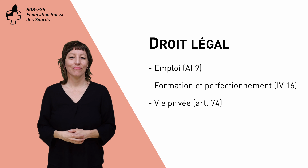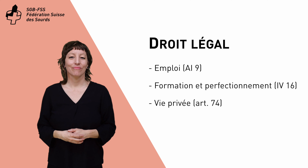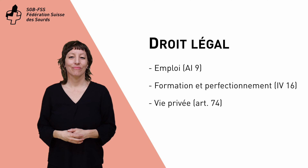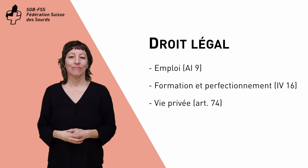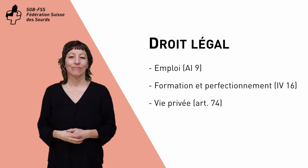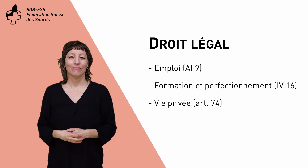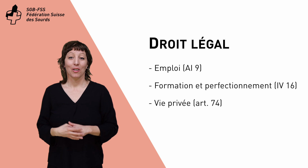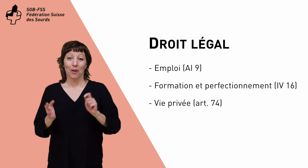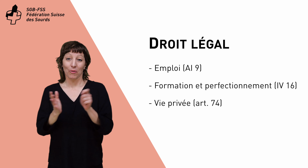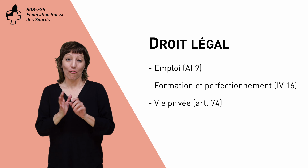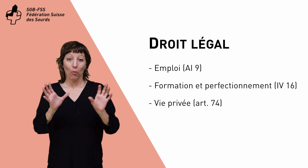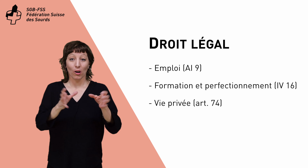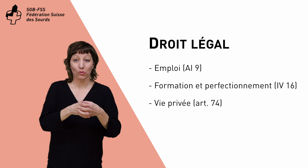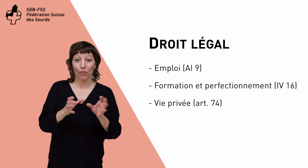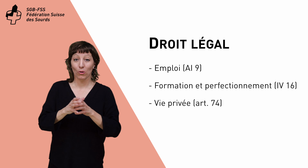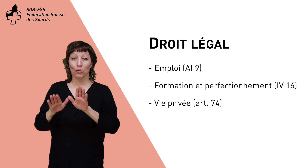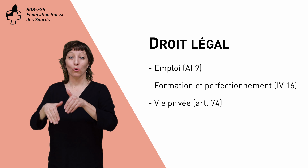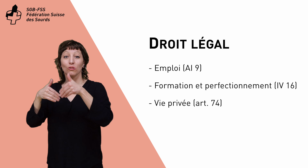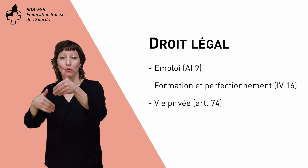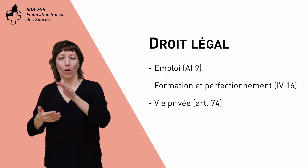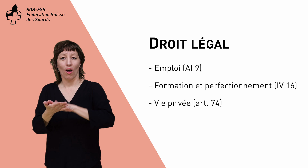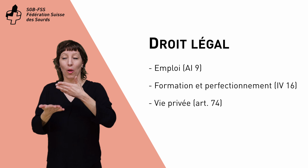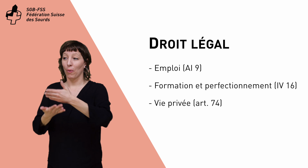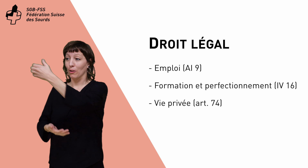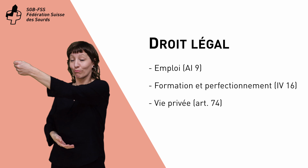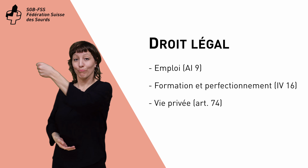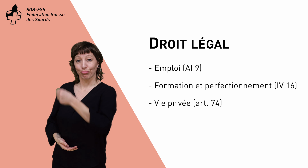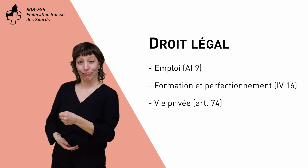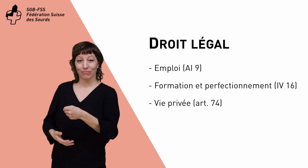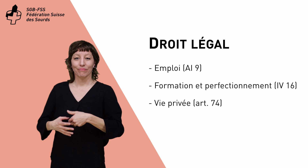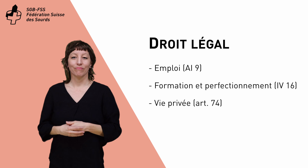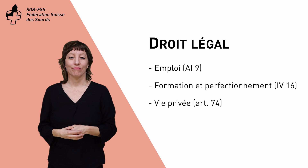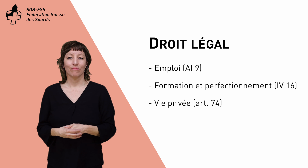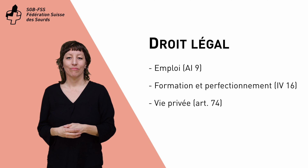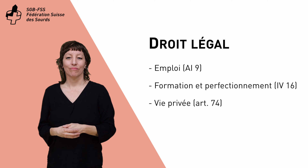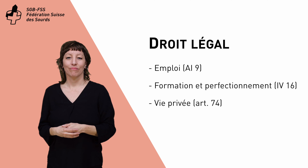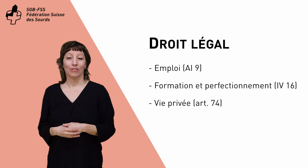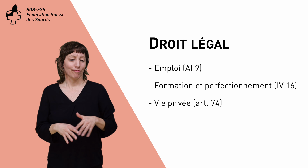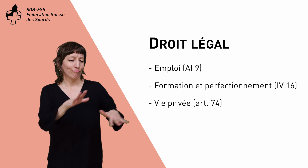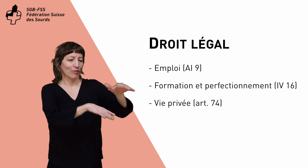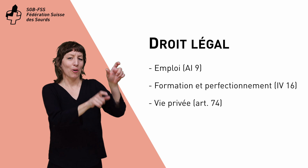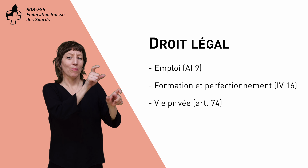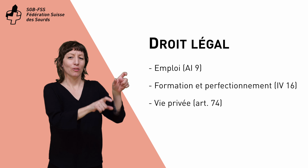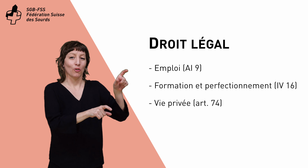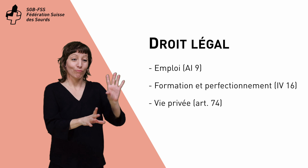travail. Les personnes qui suivent une formation ou un perfectionnement en vue d'une activité